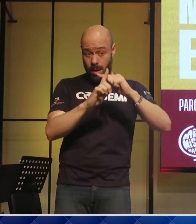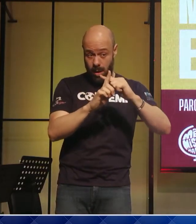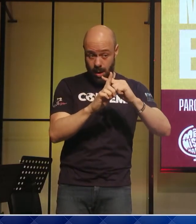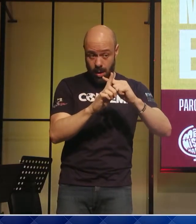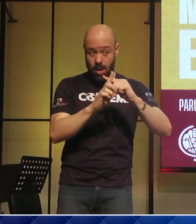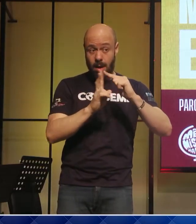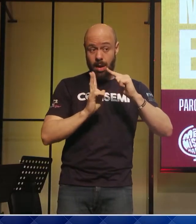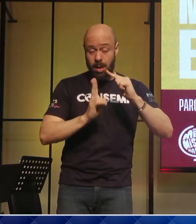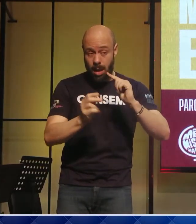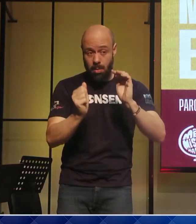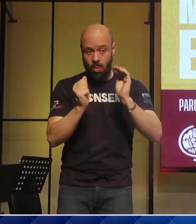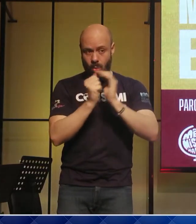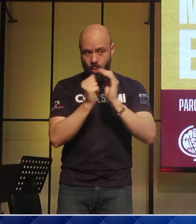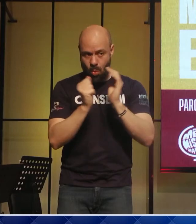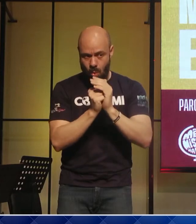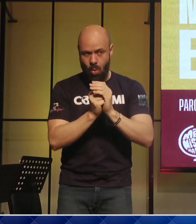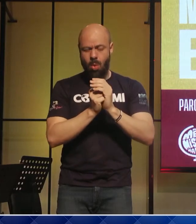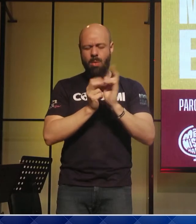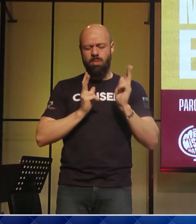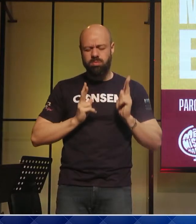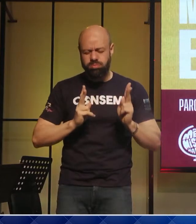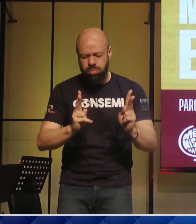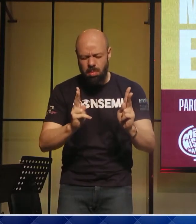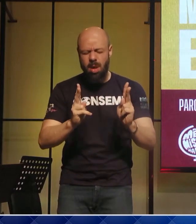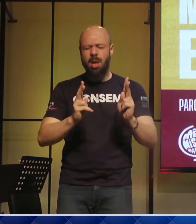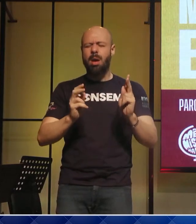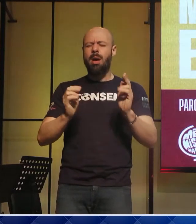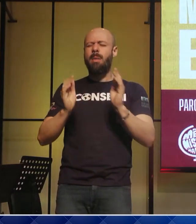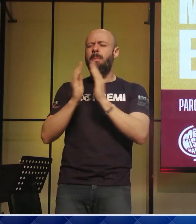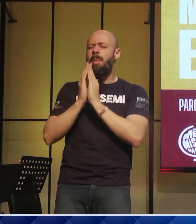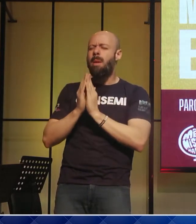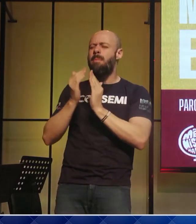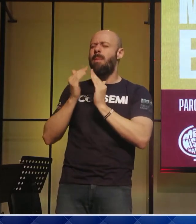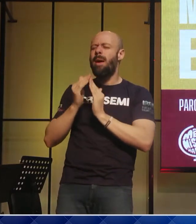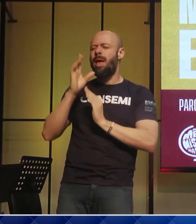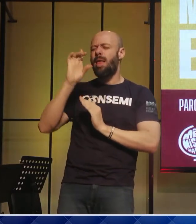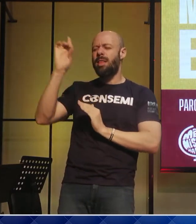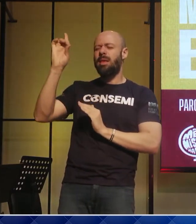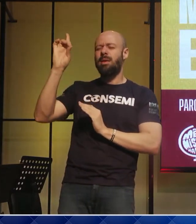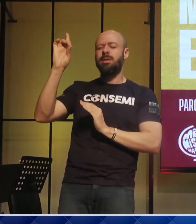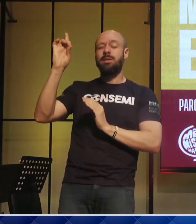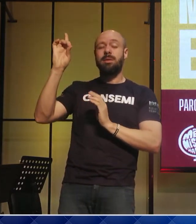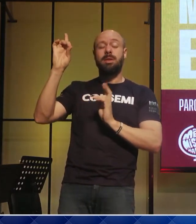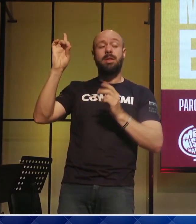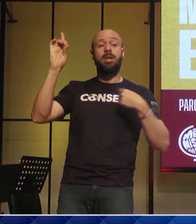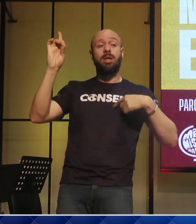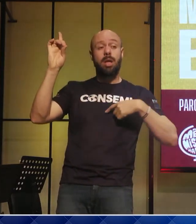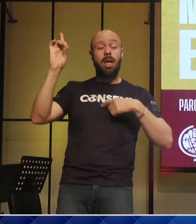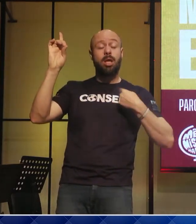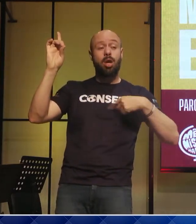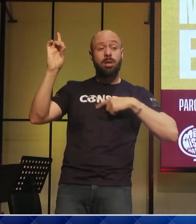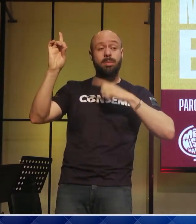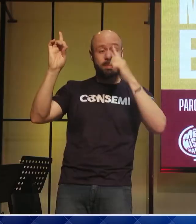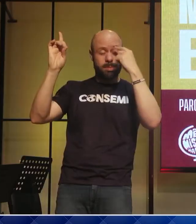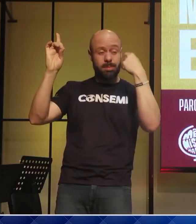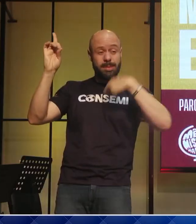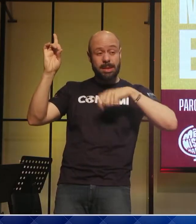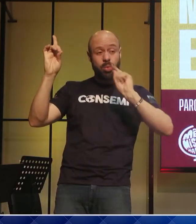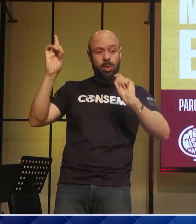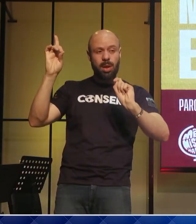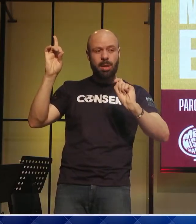por ela junto ao Pai, Jesus. E a ideia de Deus é que nós sejamos mais parecidos com